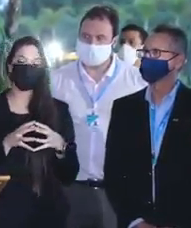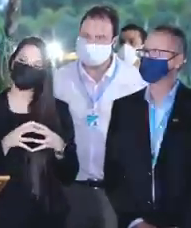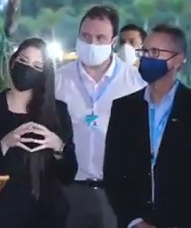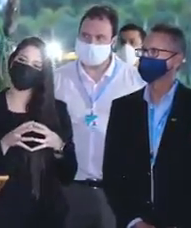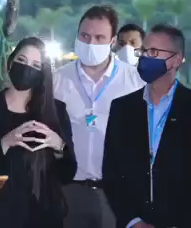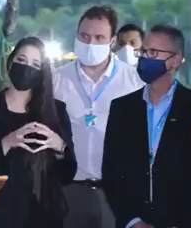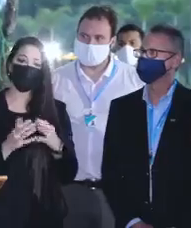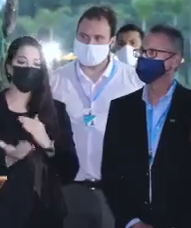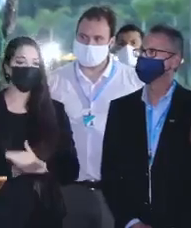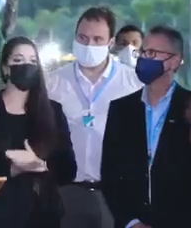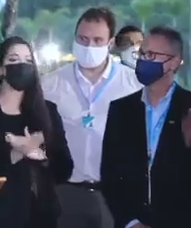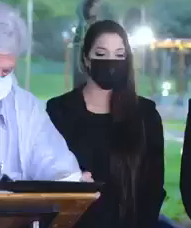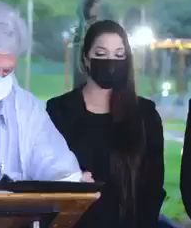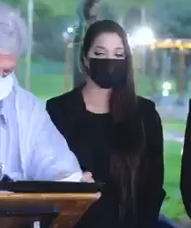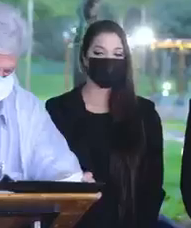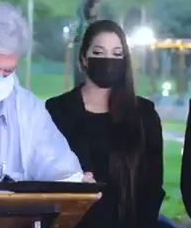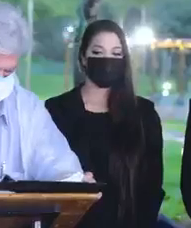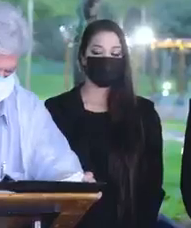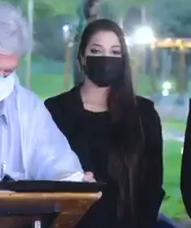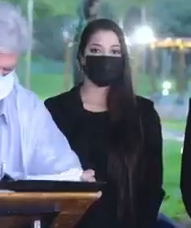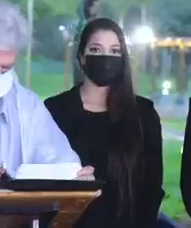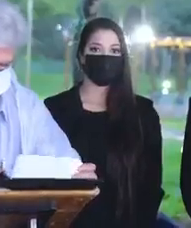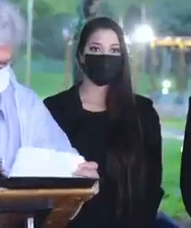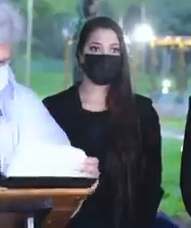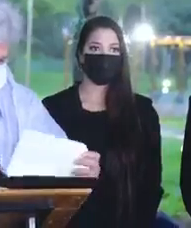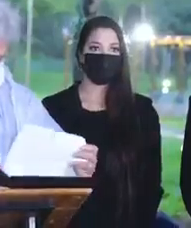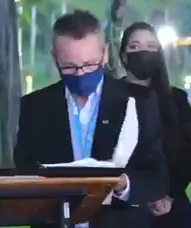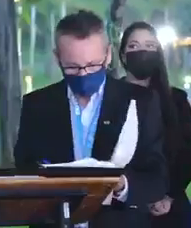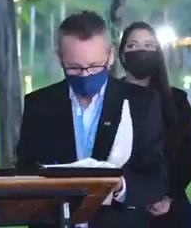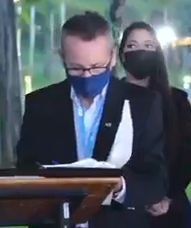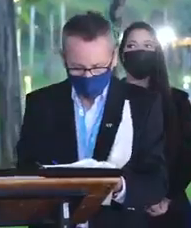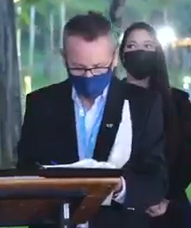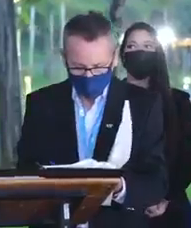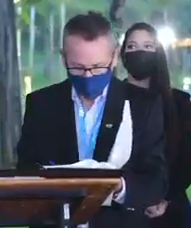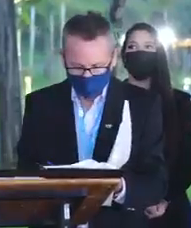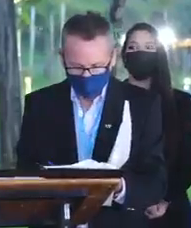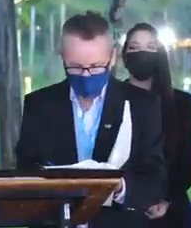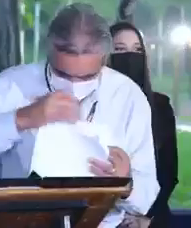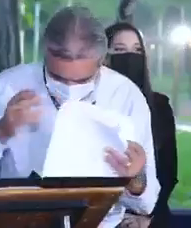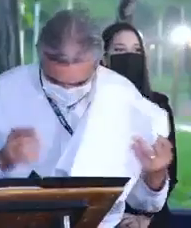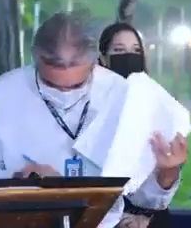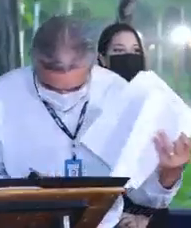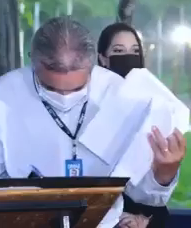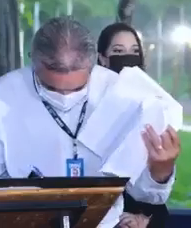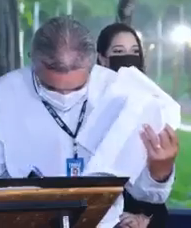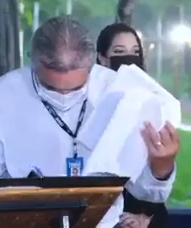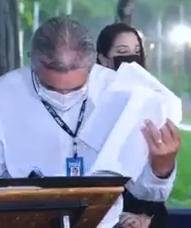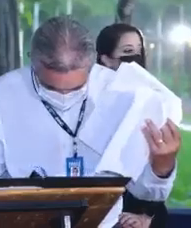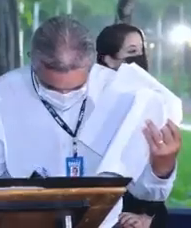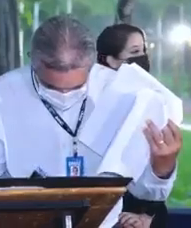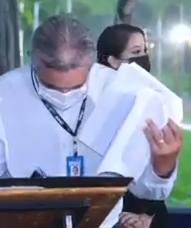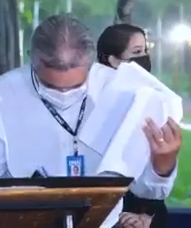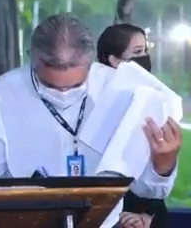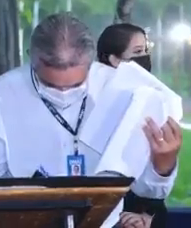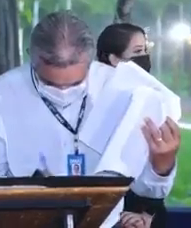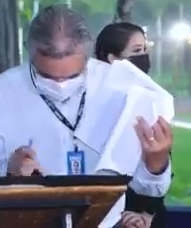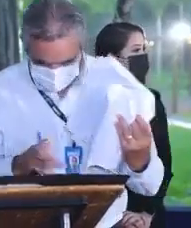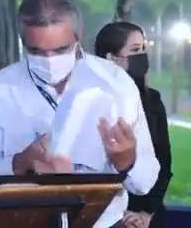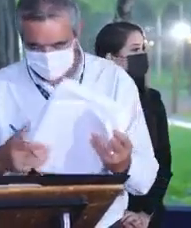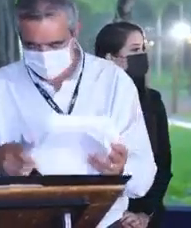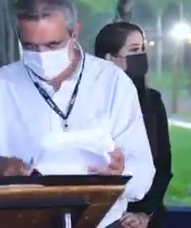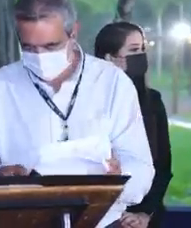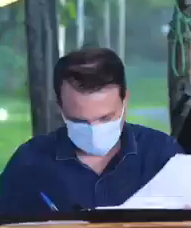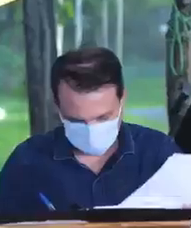mais esta colaboração com o povo de Uberlândia. Meu segundo mandato, 2009-2012, nós fizemos a